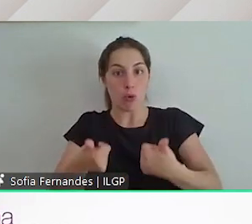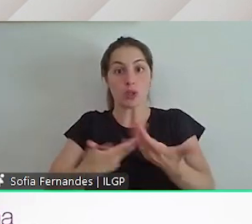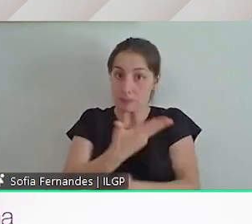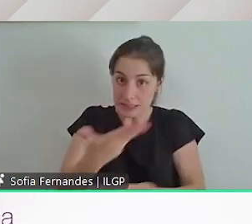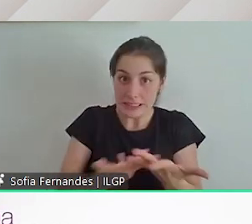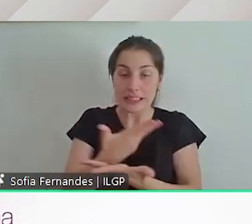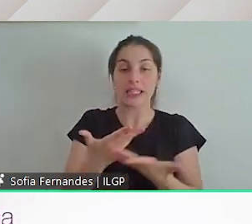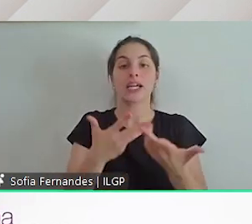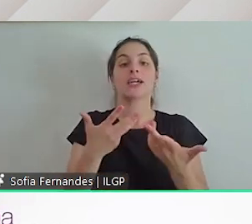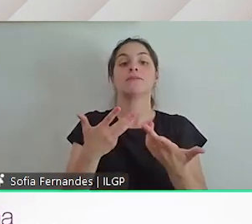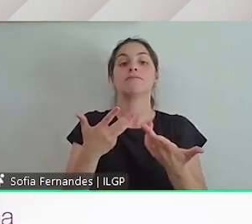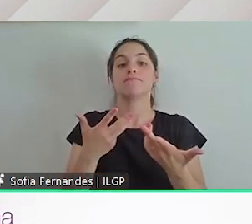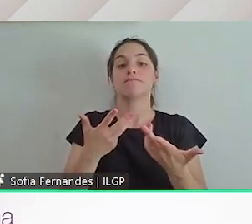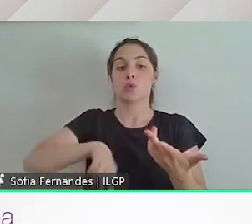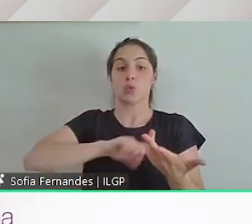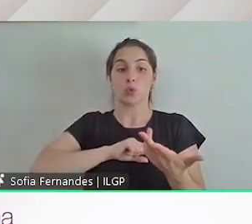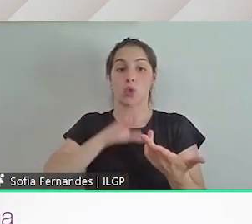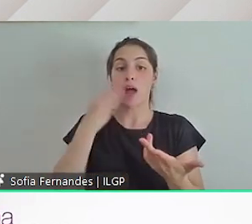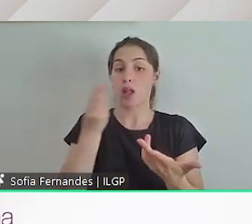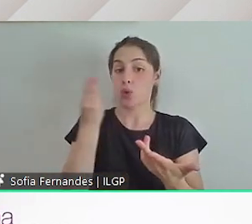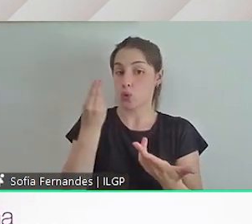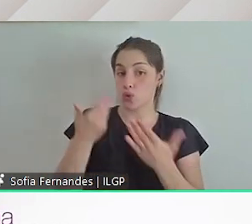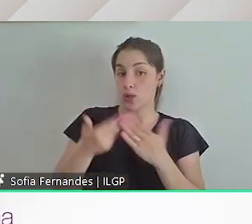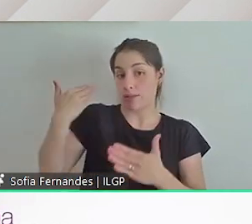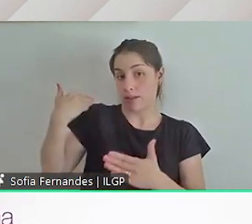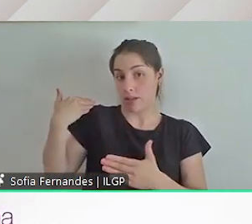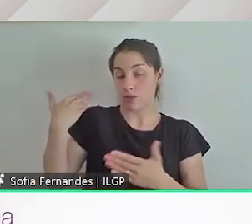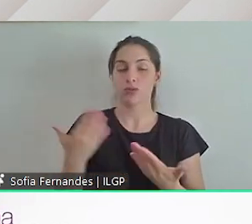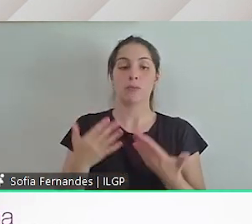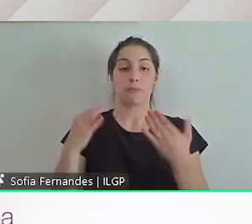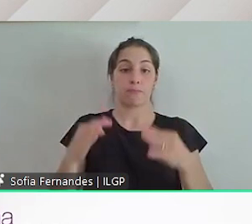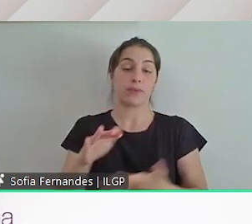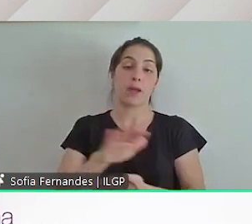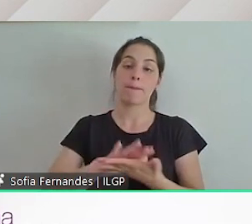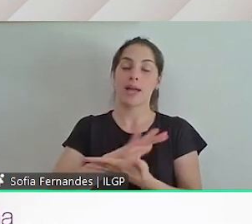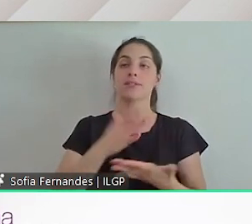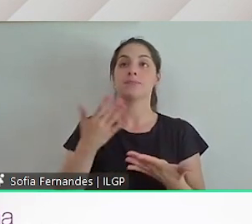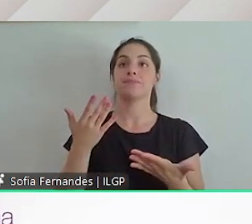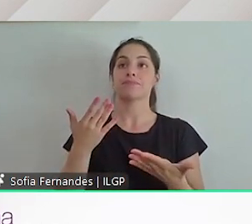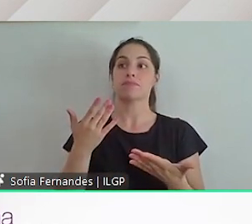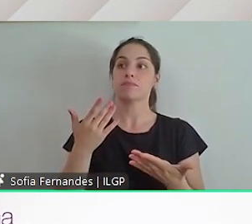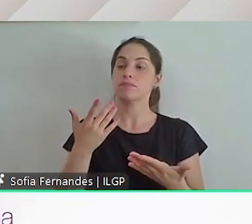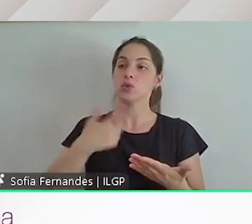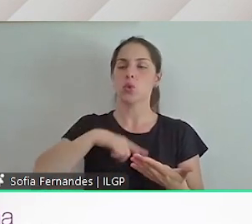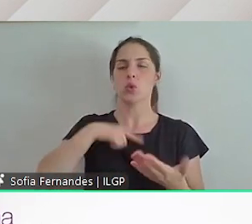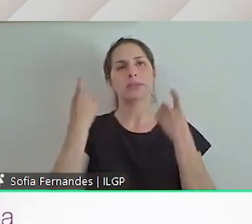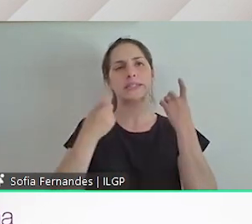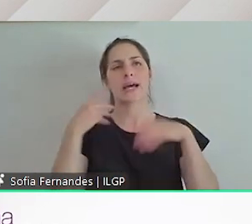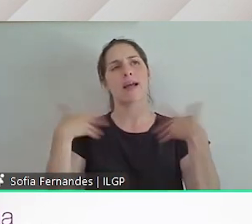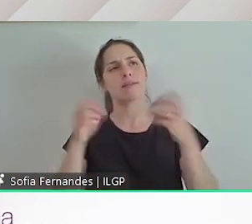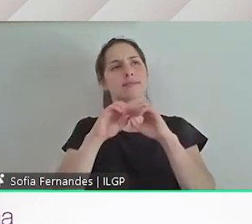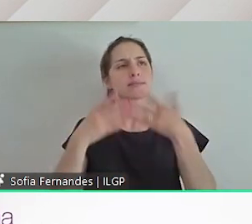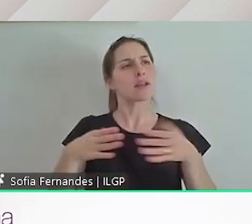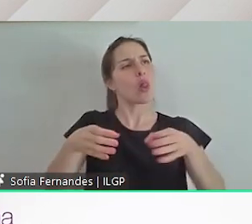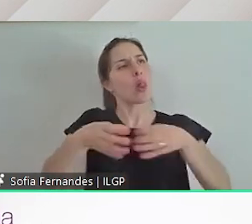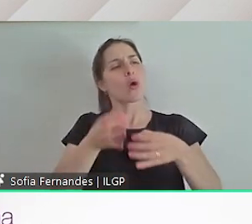dos nossos alumni. A base, ou seja, quando nós pensamos neste microsite, tivemos por